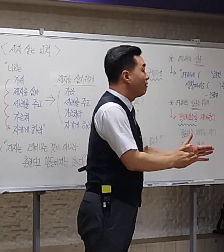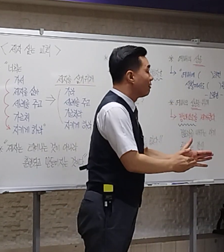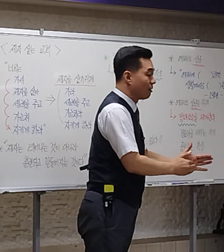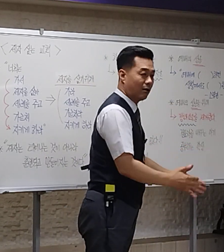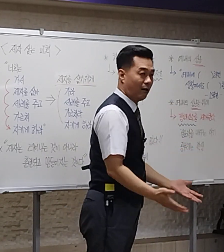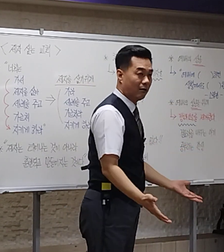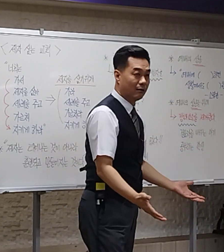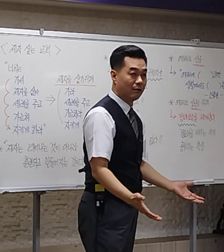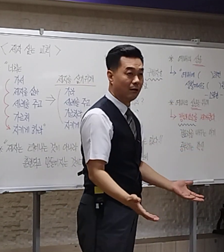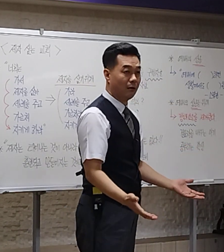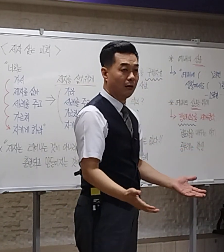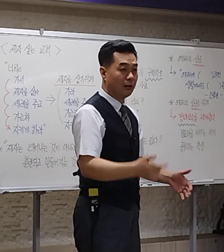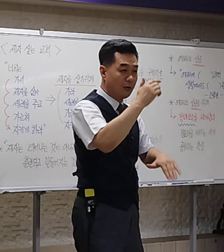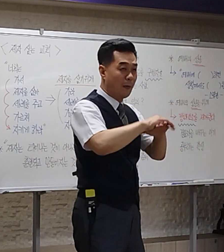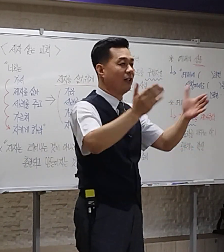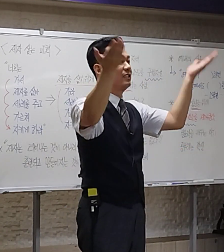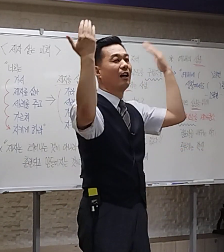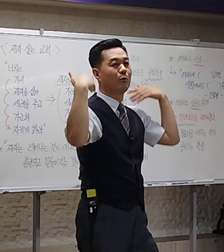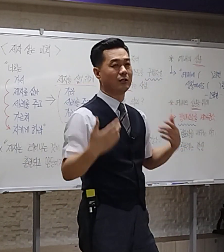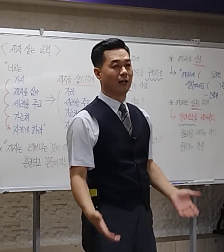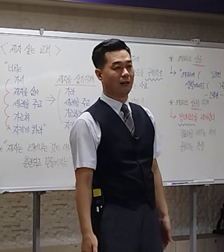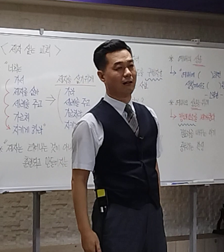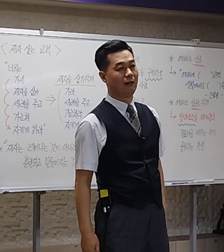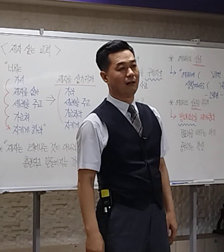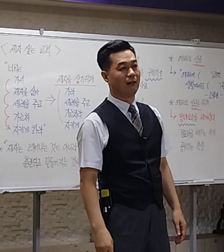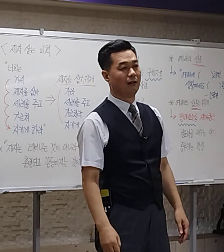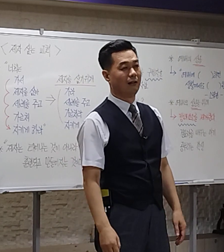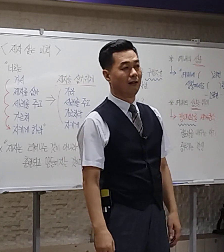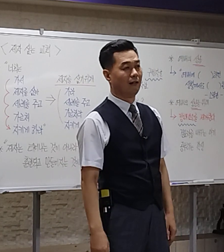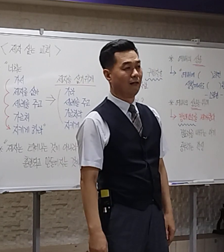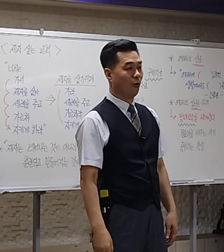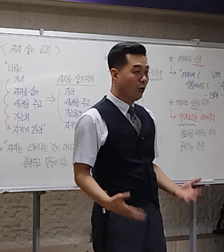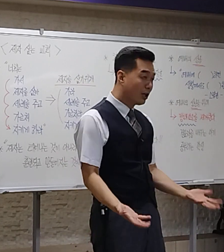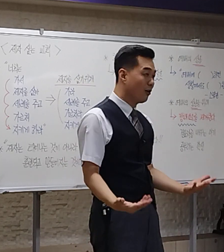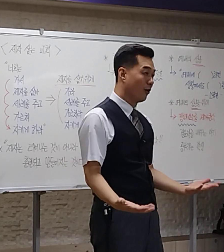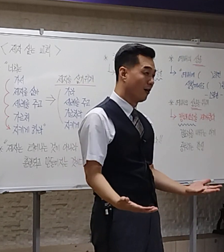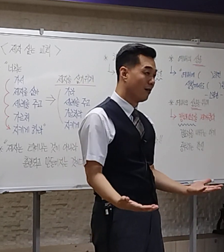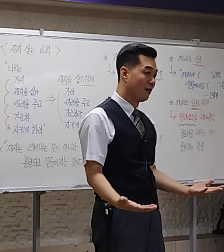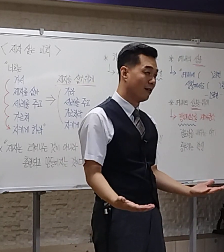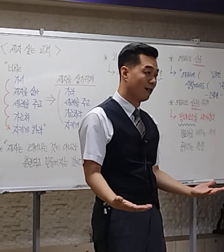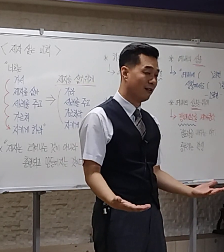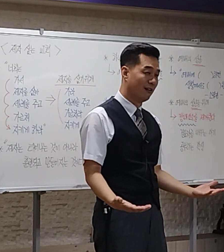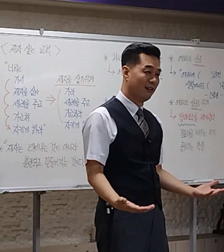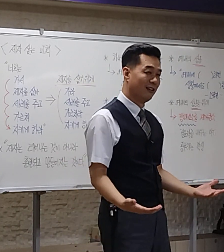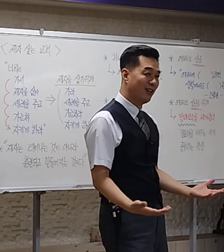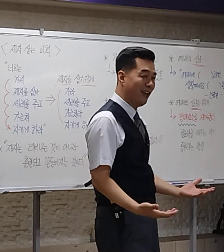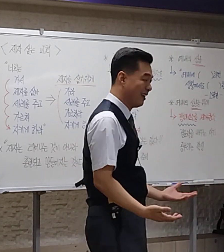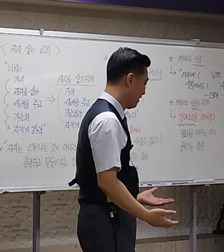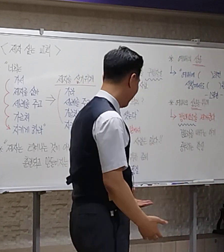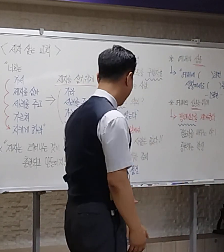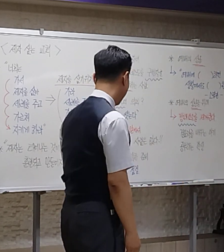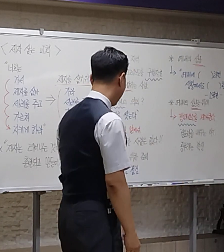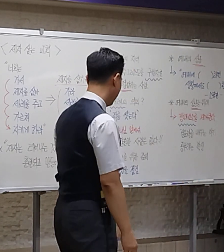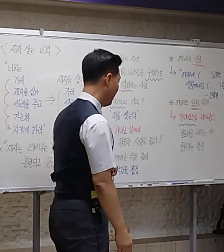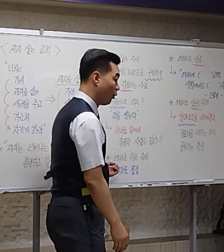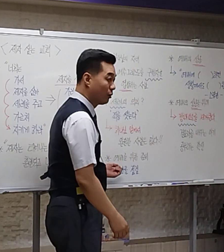끝! 그럼 예배가 다 지나가 버려요. 어떻게 할 거예요? 네? 어떻게